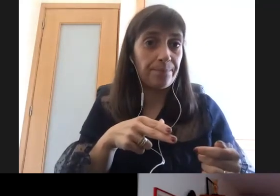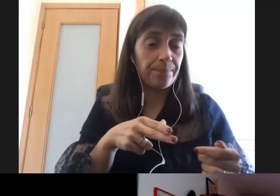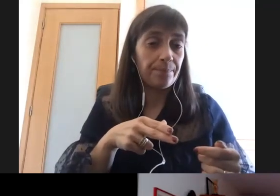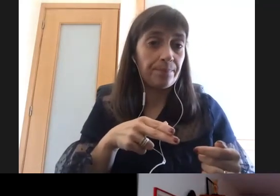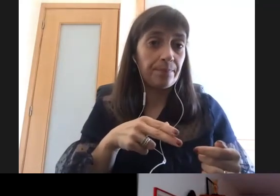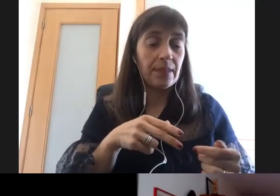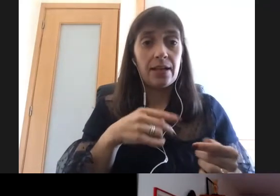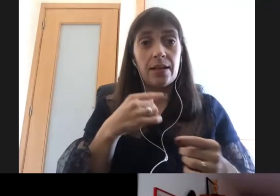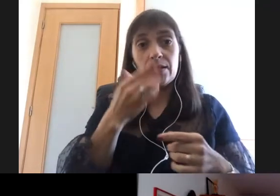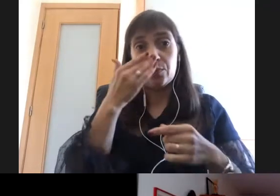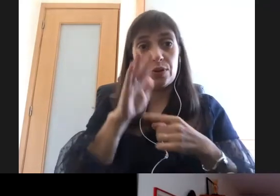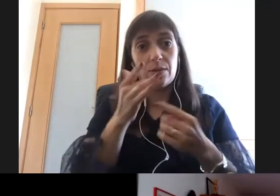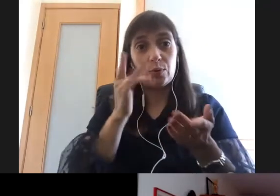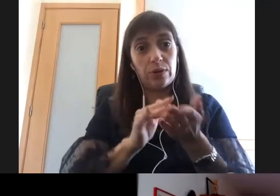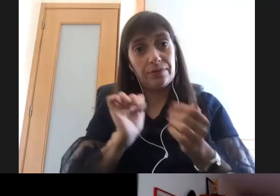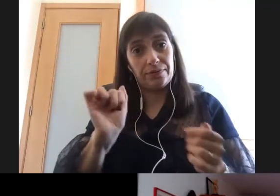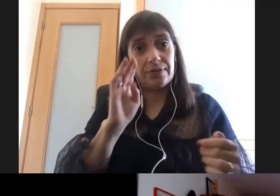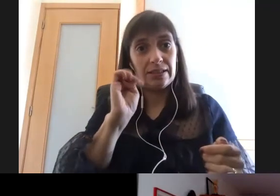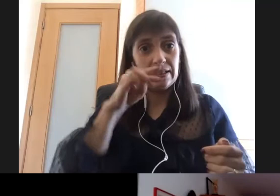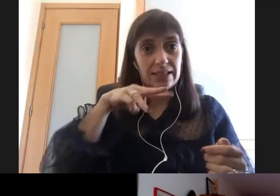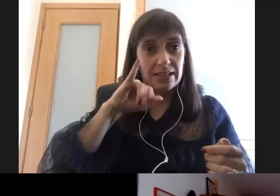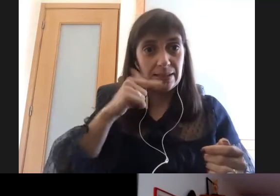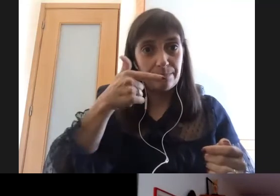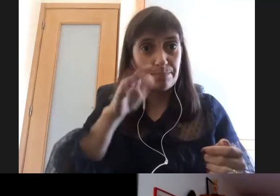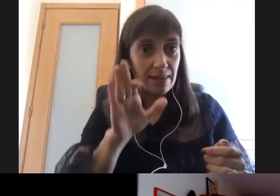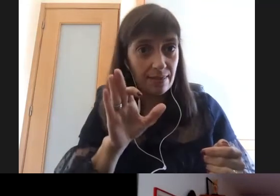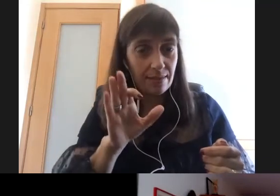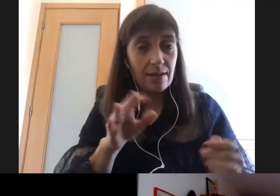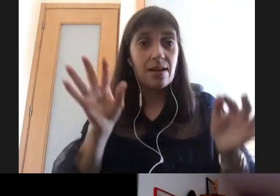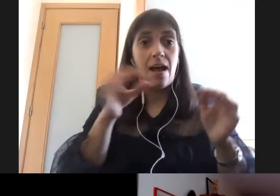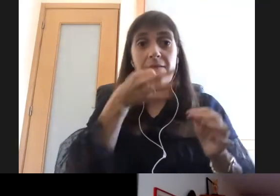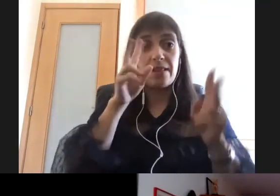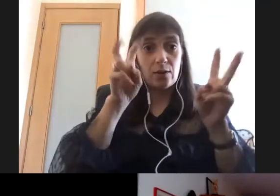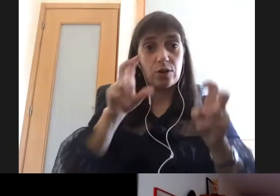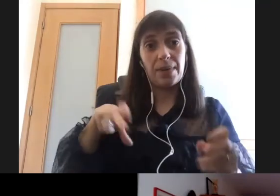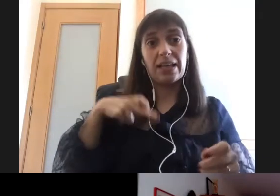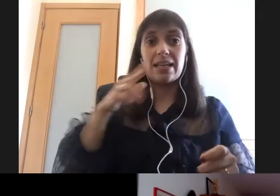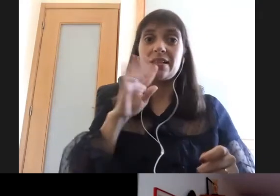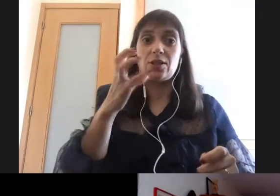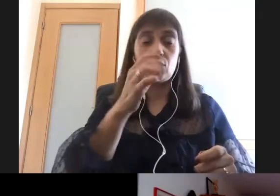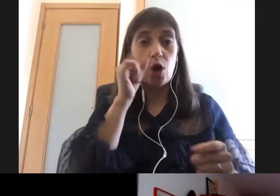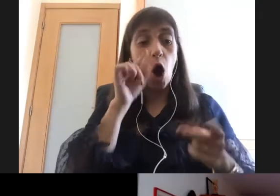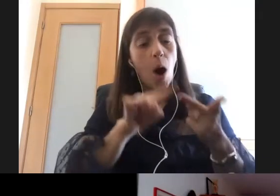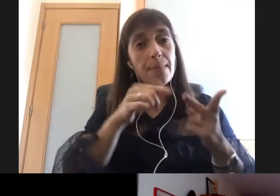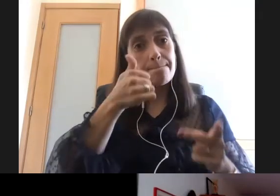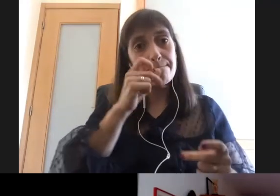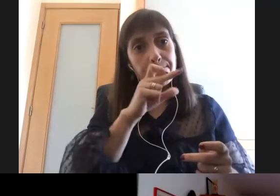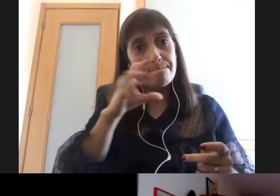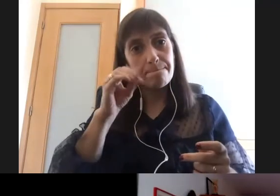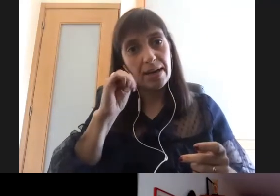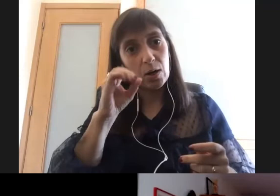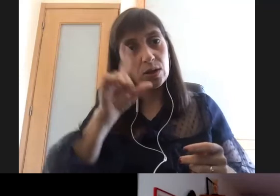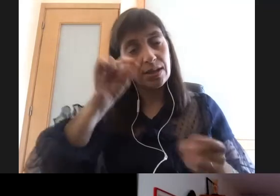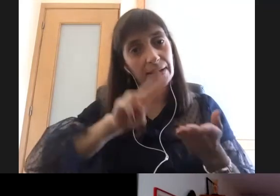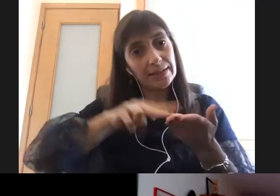Adam Smith, da Riqueza das Nações, Gustavo Barroso foi o tradutor para a língua portuguesa